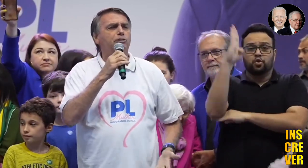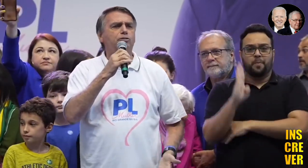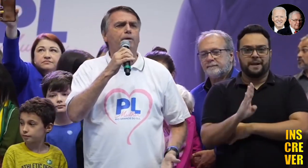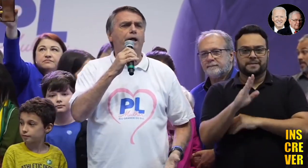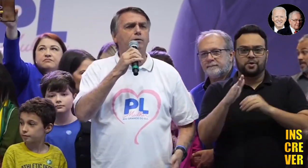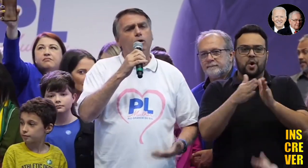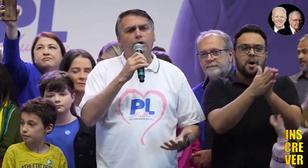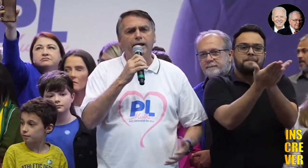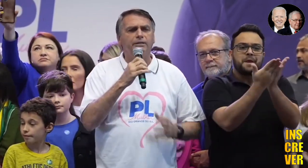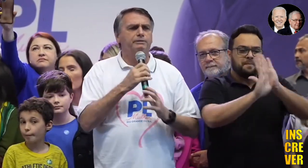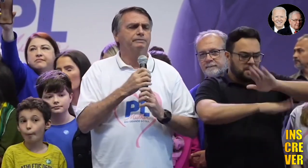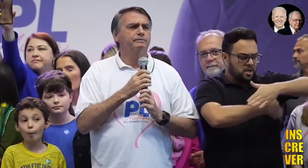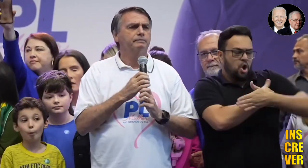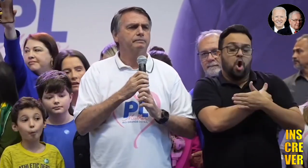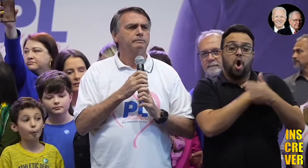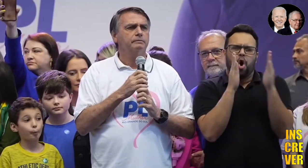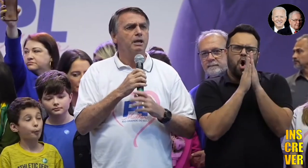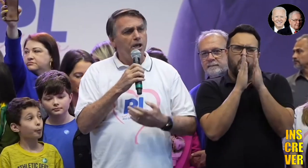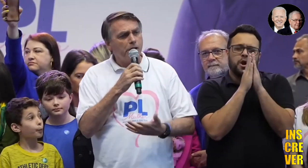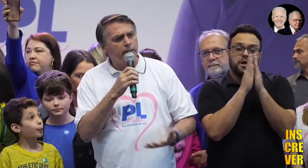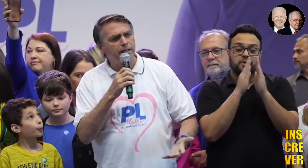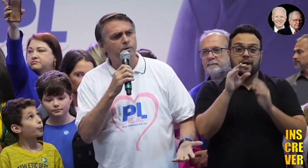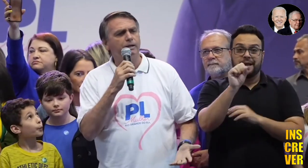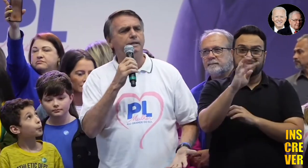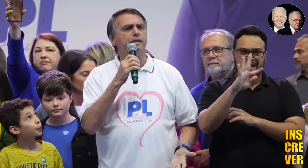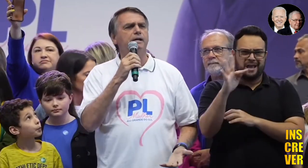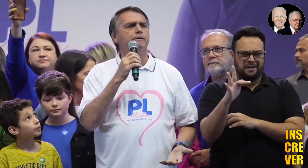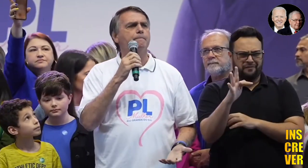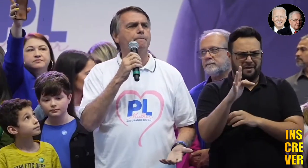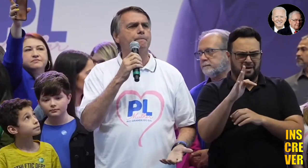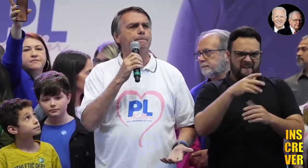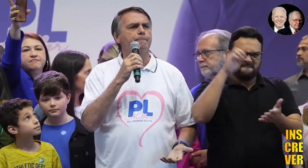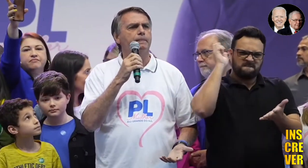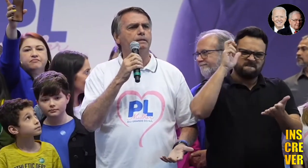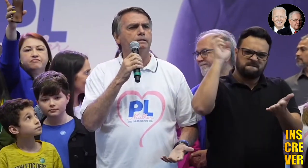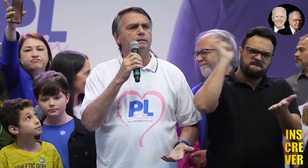Bíblia embaixo do braço, orando. Isso é democracia?